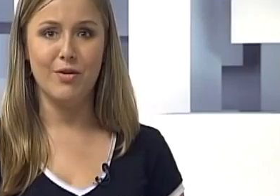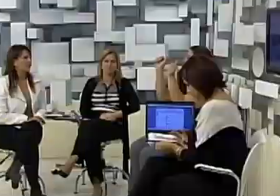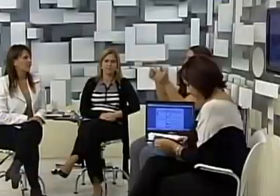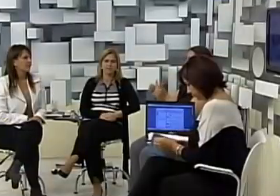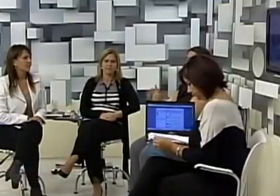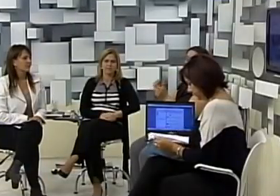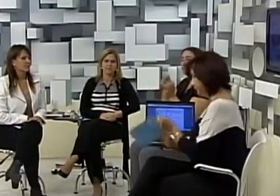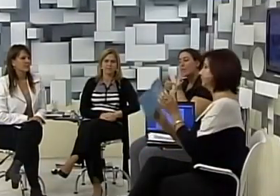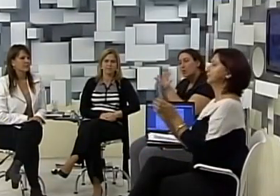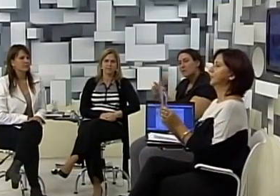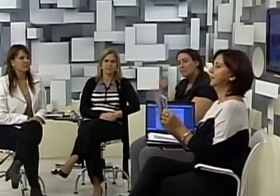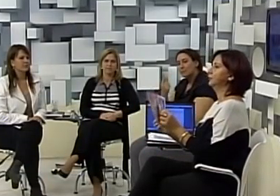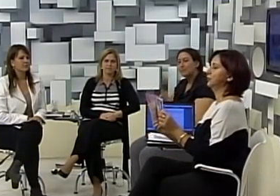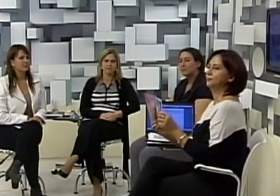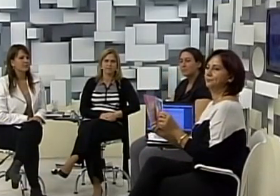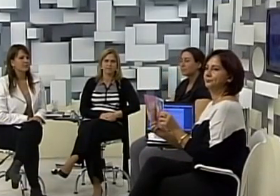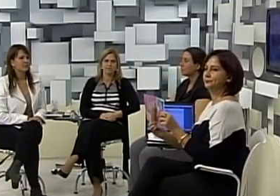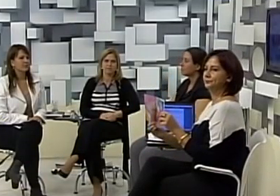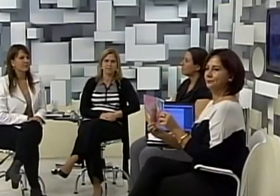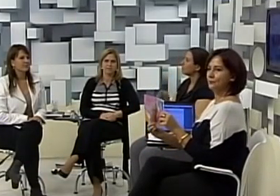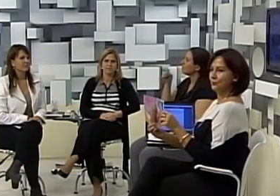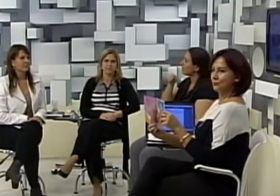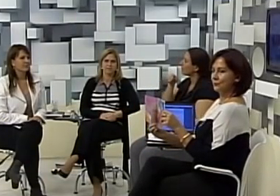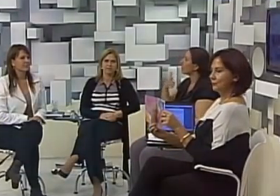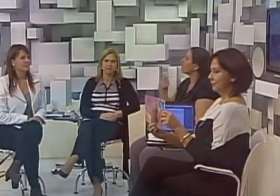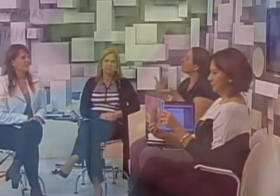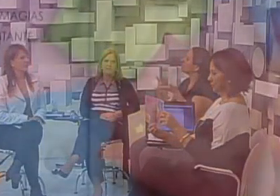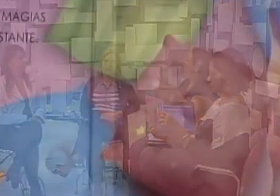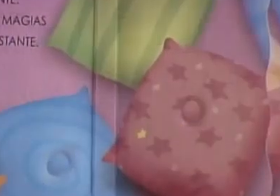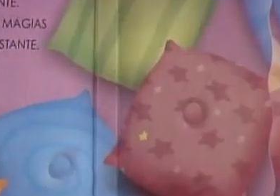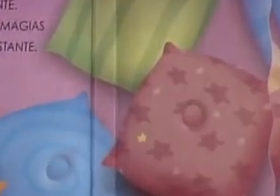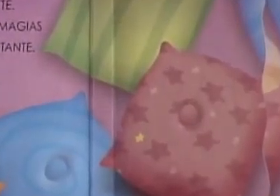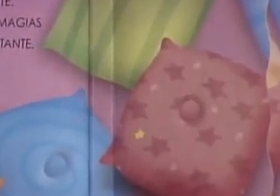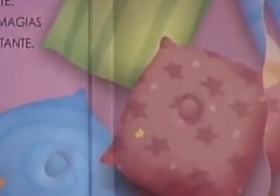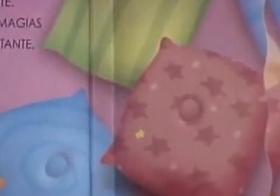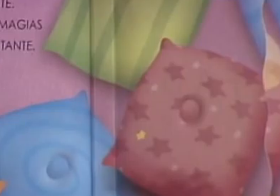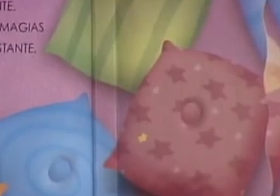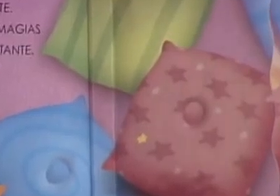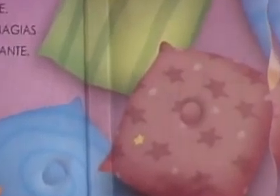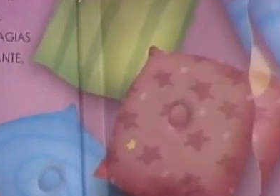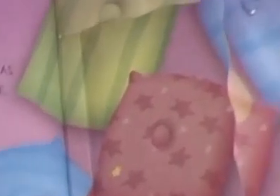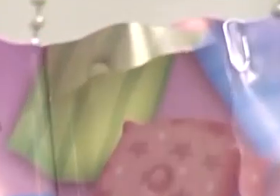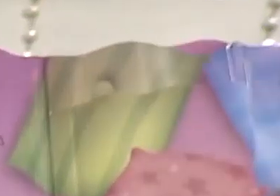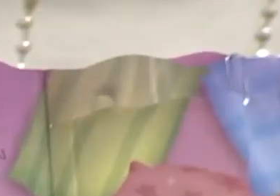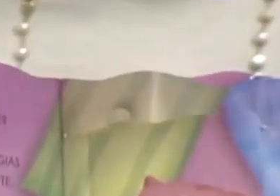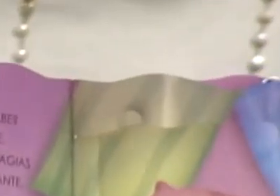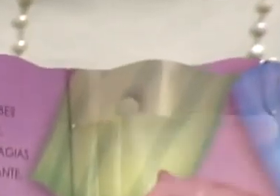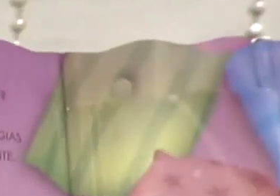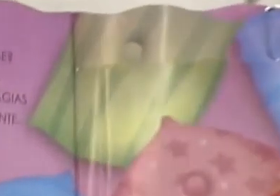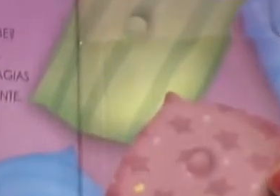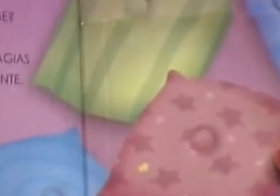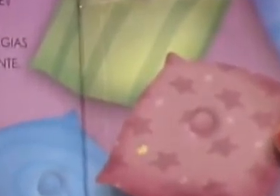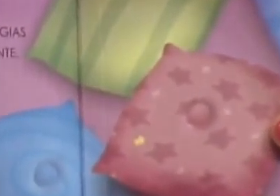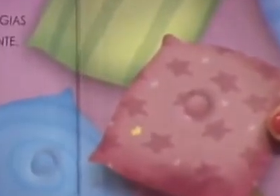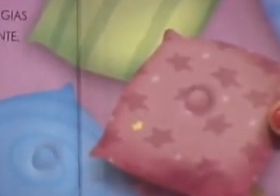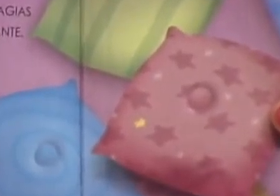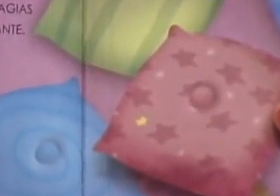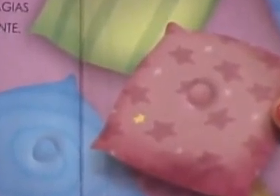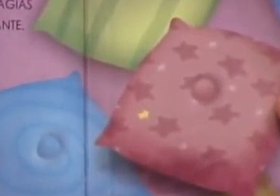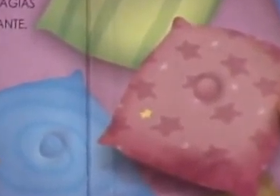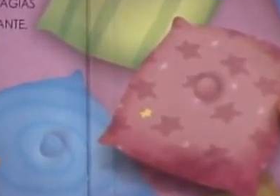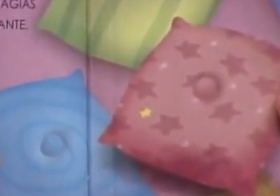da obra. Aqui. Esse é um livro que trata, assim, a formação das palavras. Traz questões de ritmo,